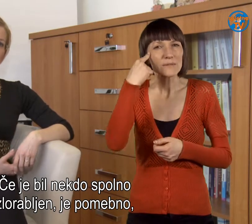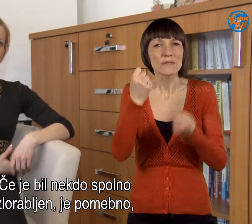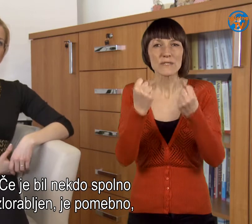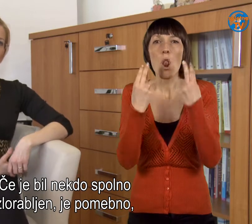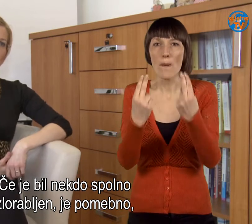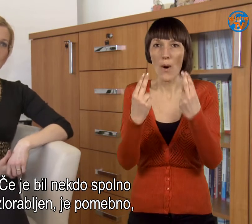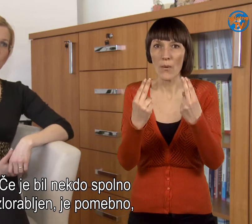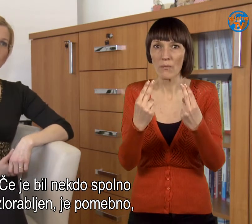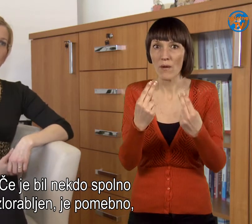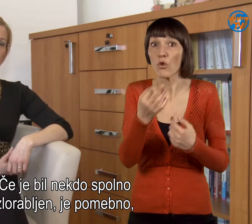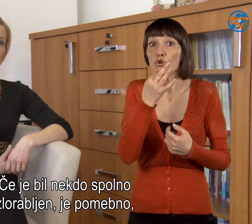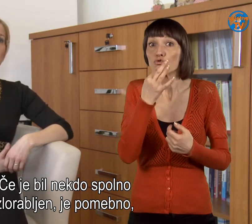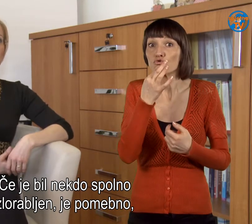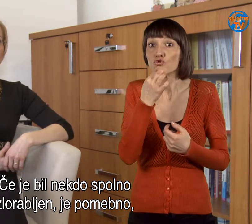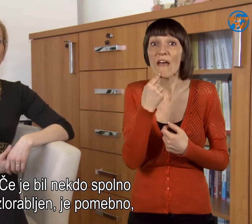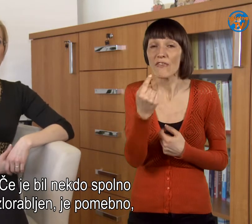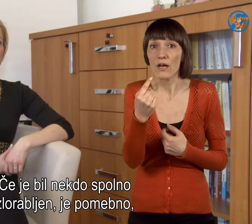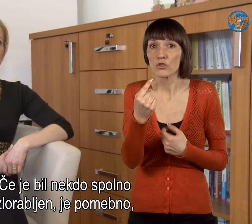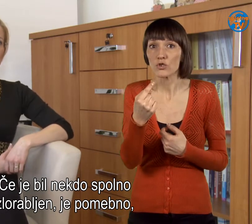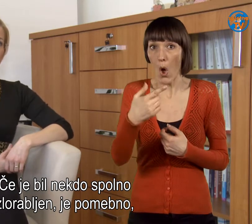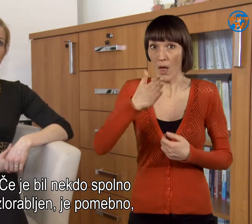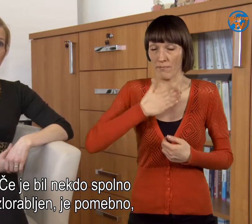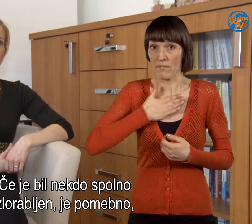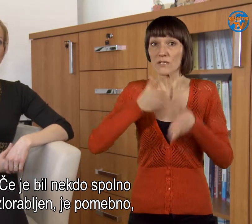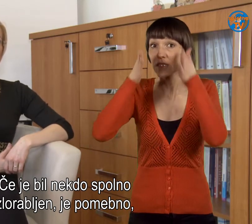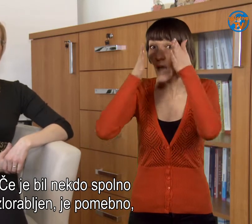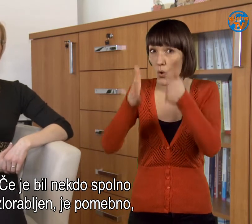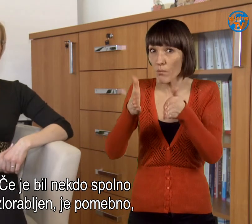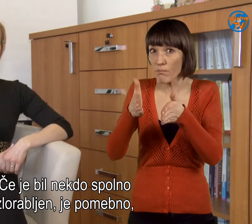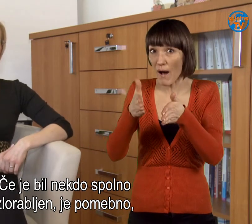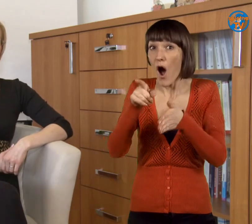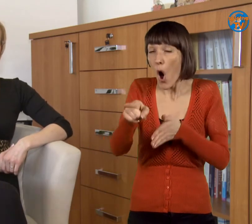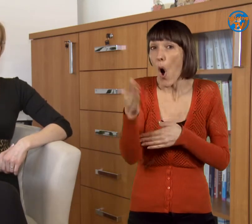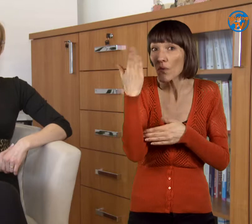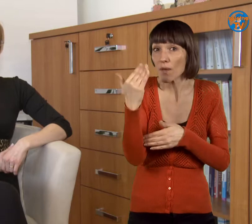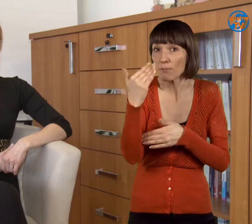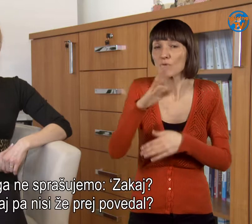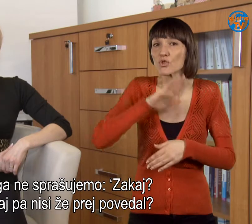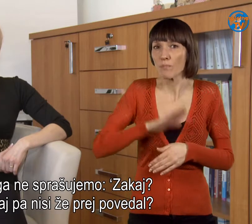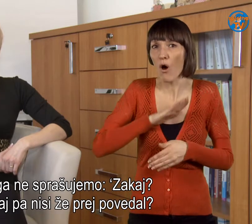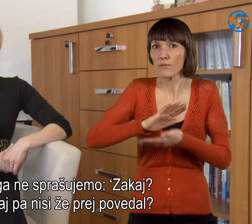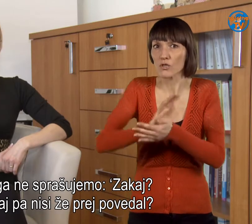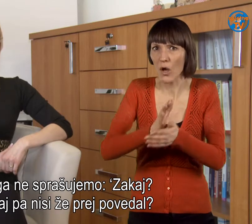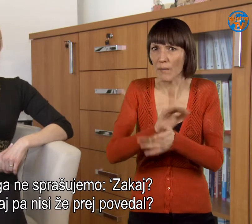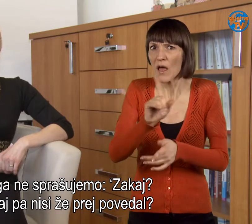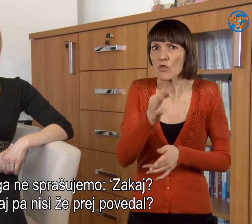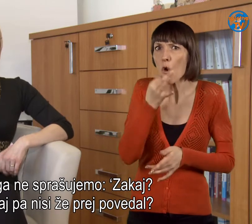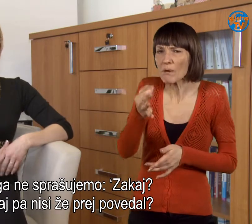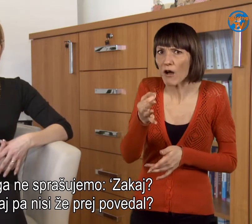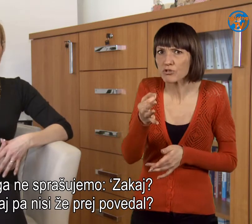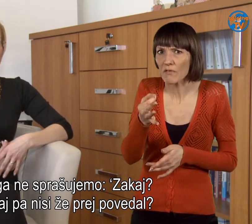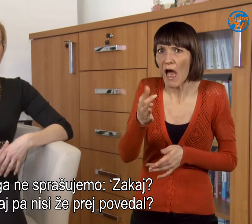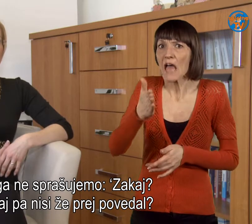Vsekakor se mi zdi zelo pomembno, če nam nekdo zaupa, da je bil spolno zlorabljen, da ga ne